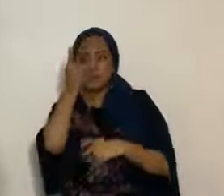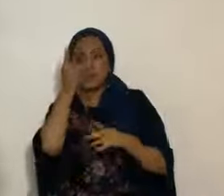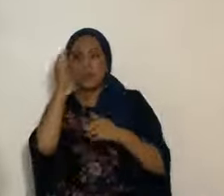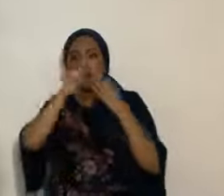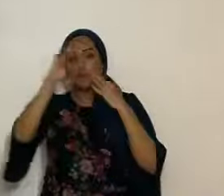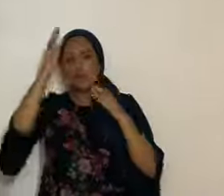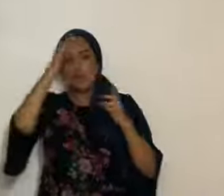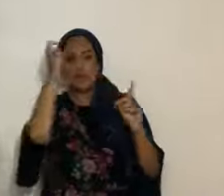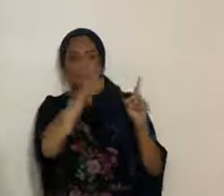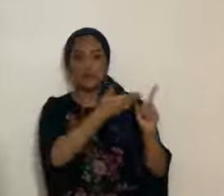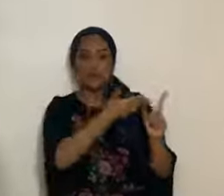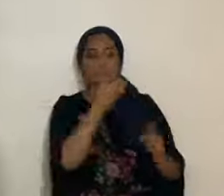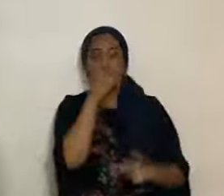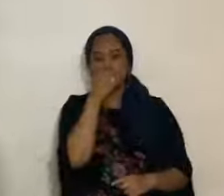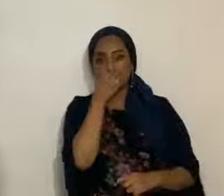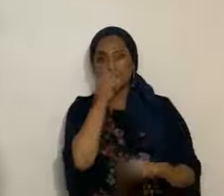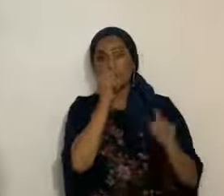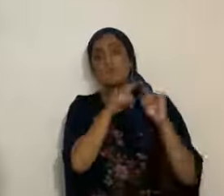había concedido. Pero así también